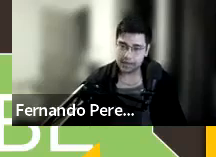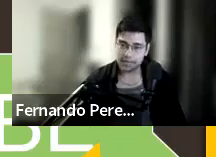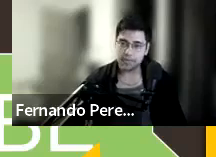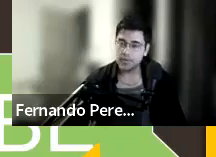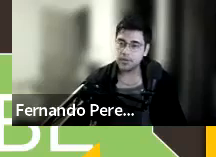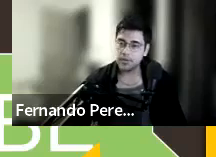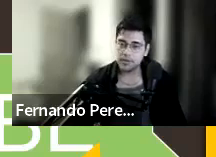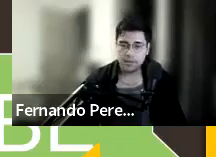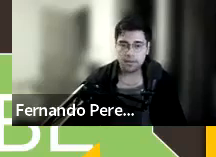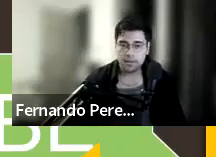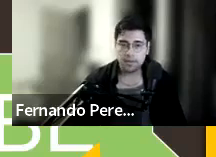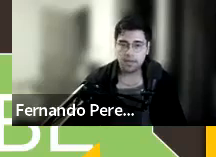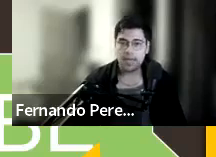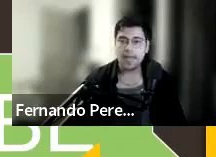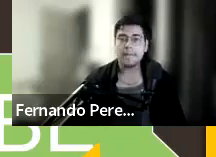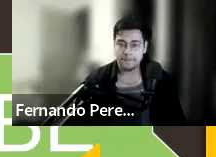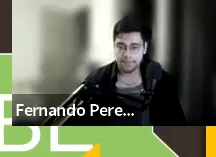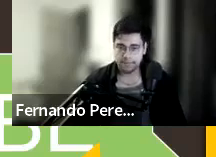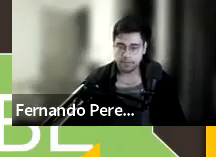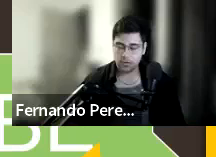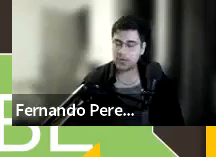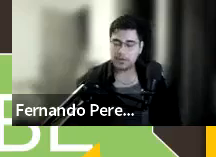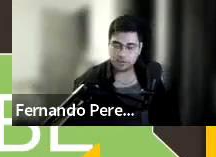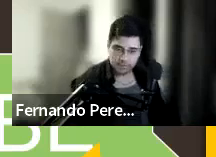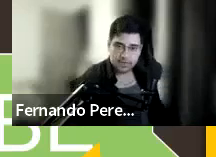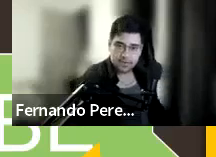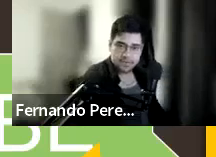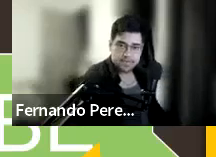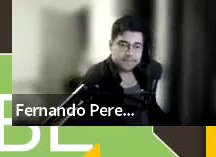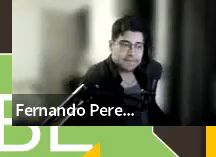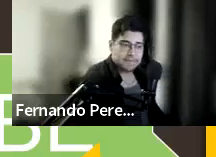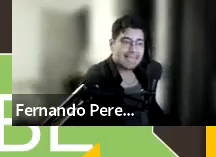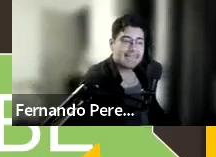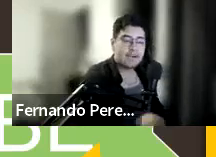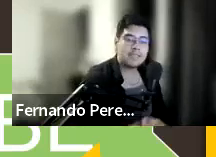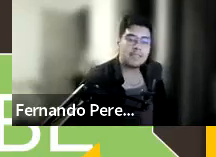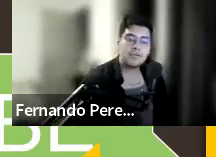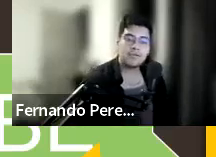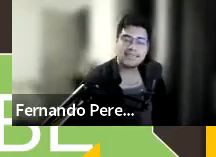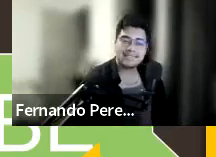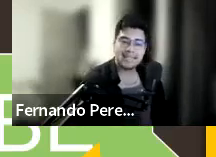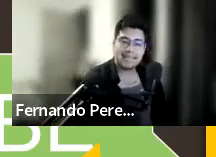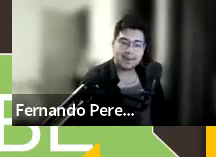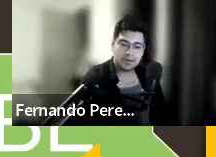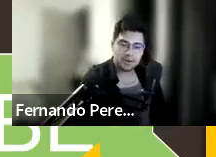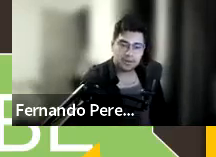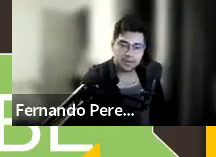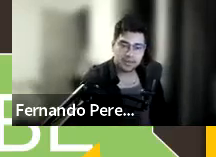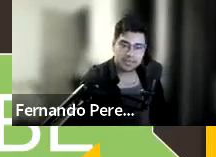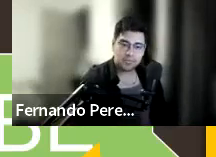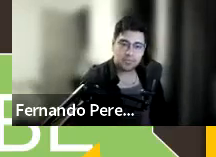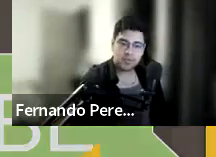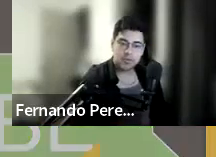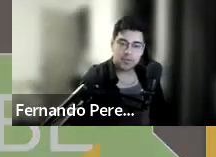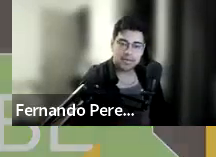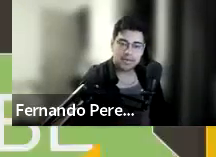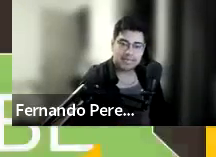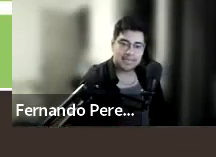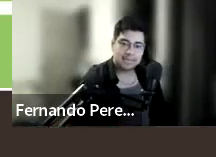verbo am o el verbo be. Tengan cuidado con este error. Es muy común en este nivel.